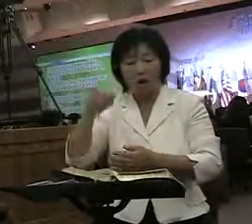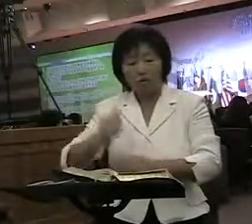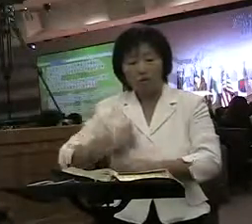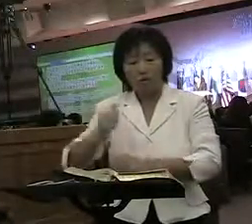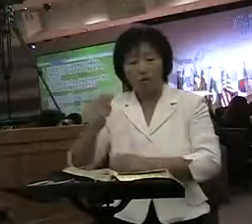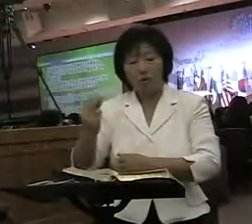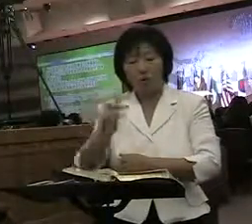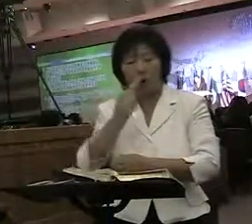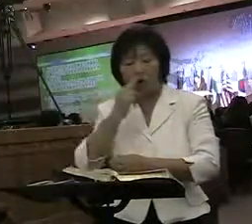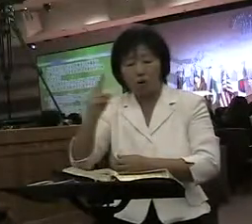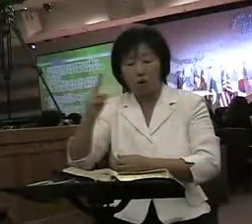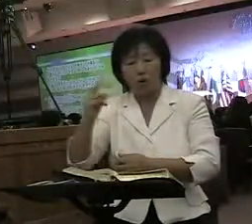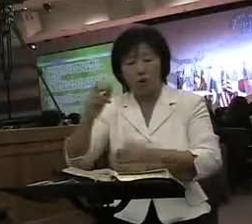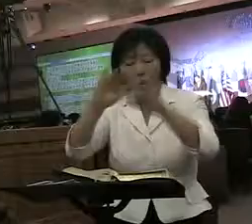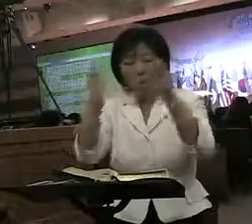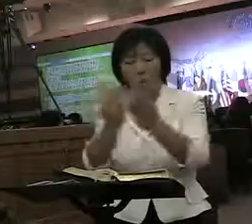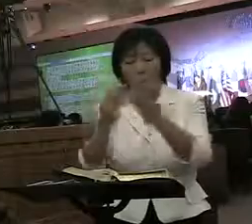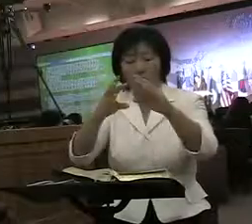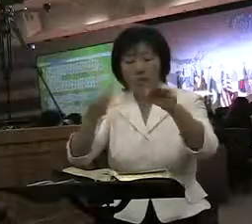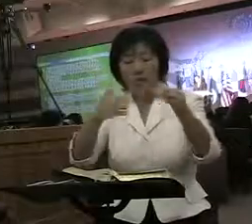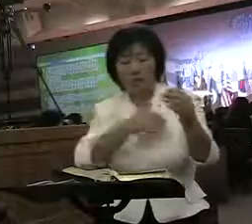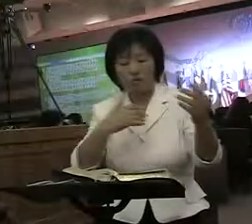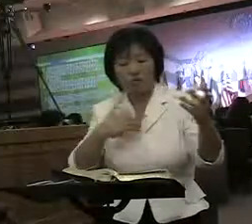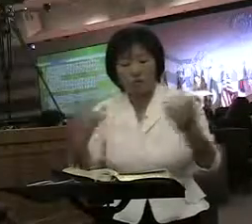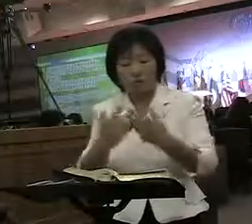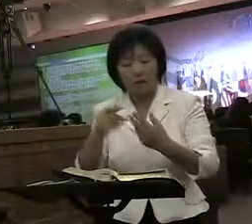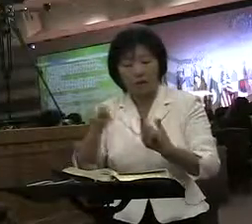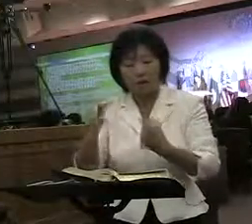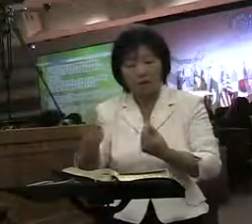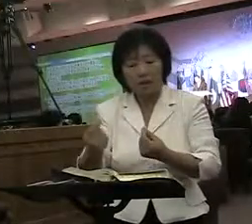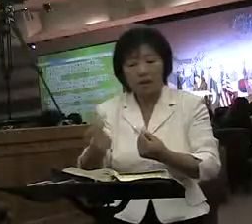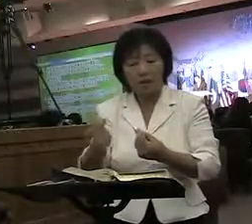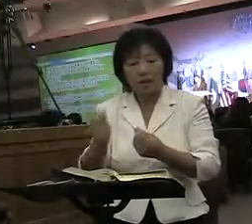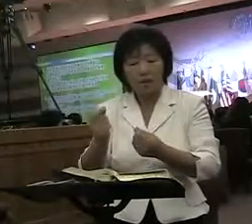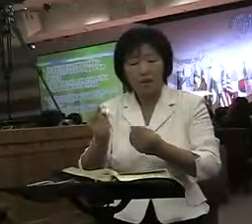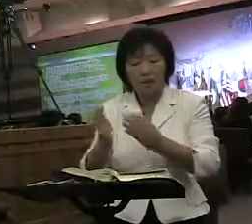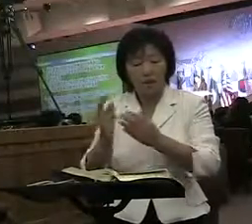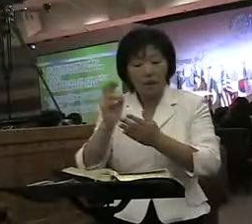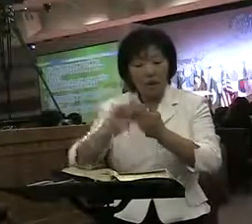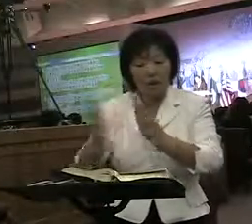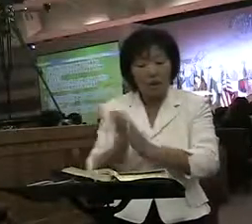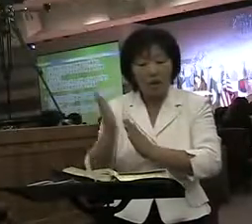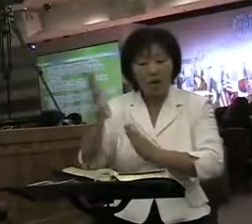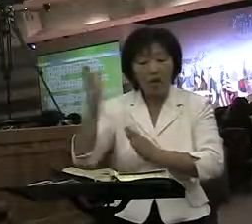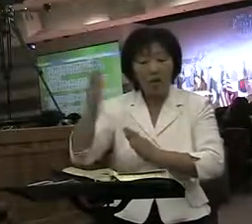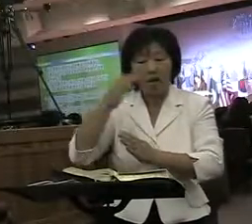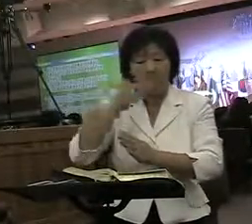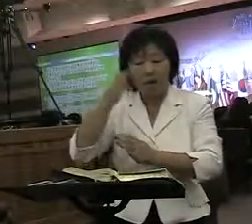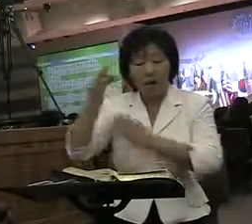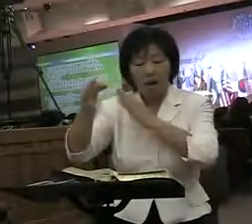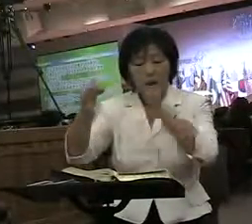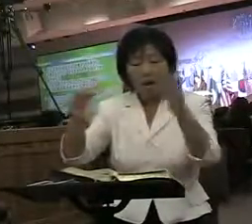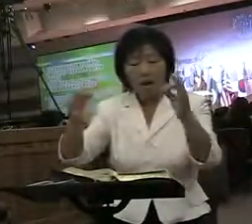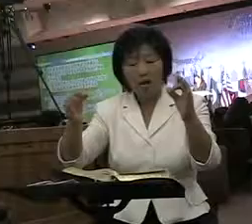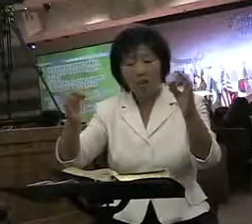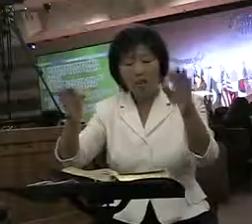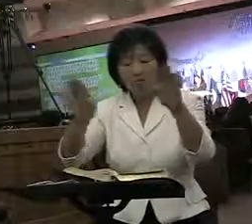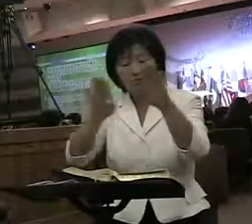온 땅에 충만하도다. 같이 참아하는 자의 소리를 위하여 문지방에 들어가 요동하며 집에